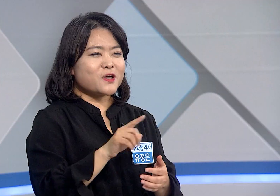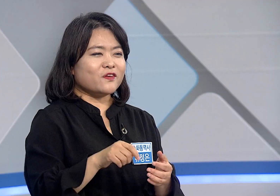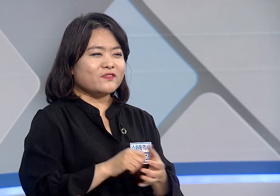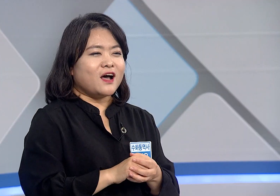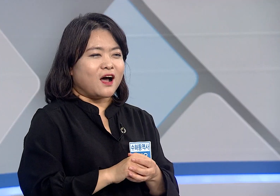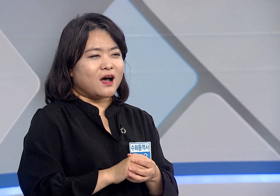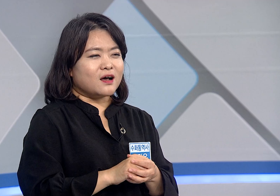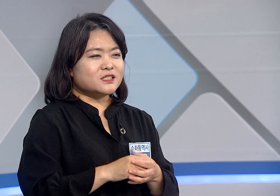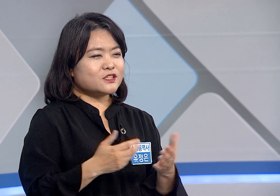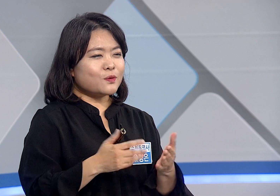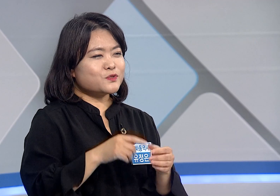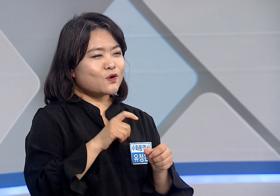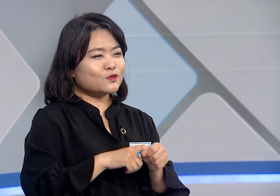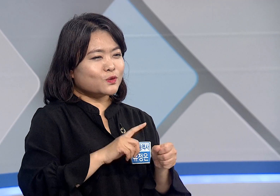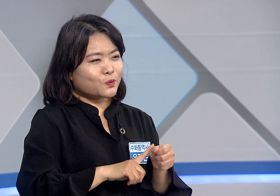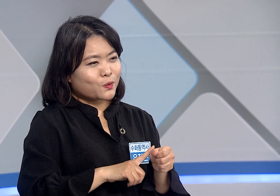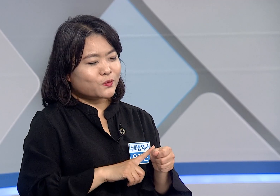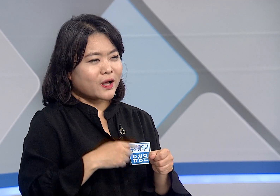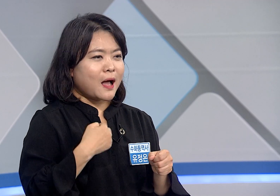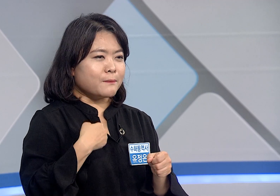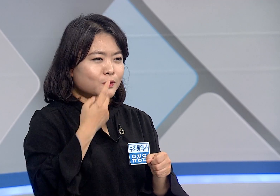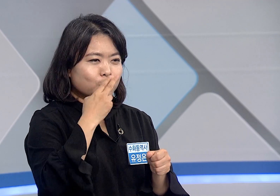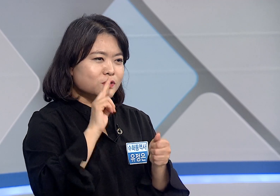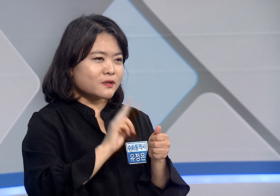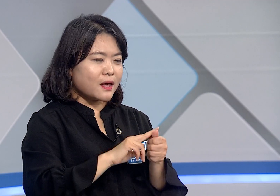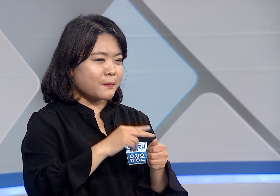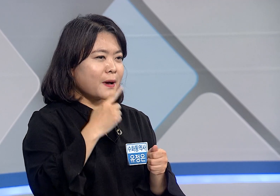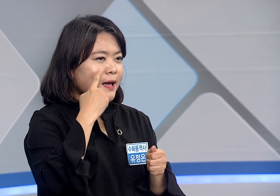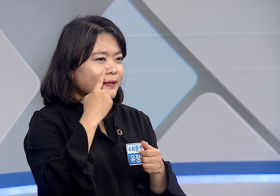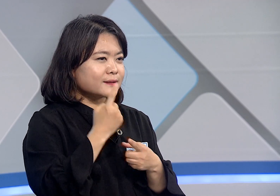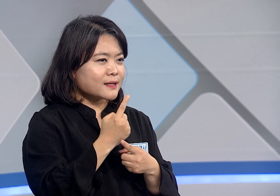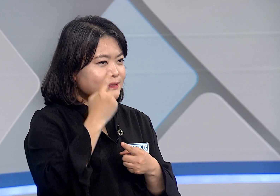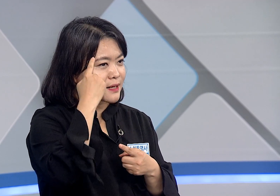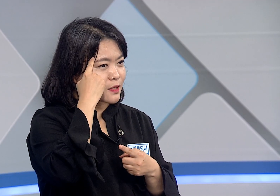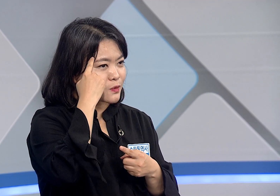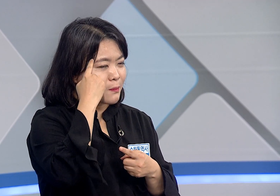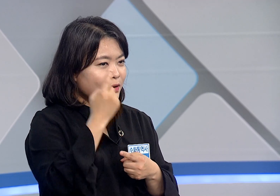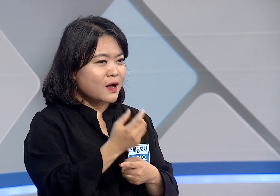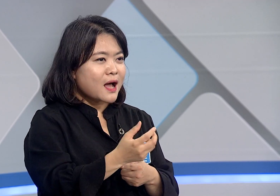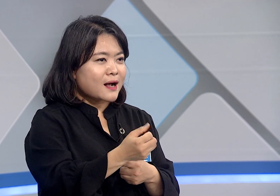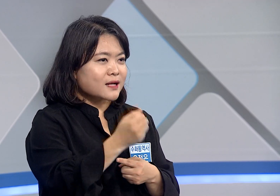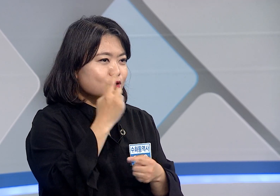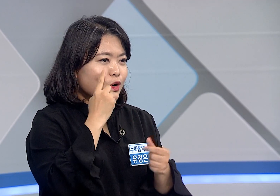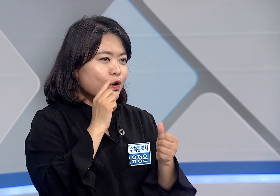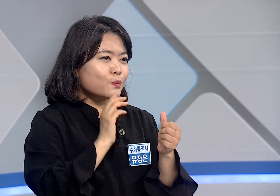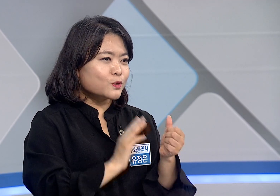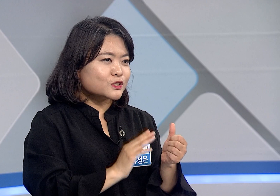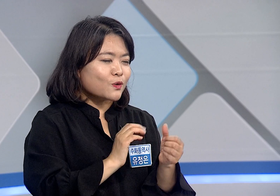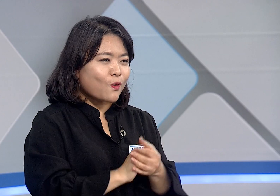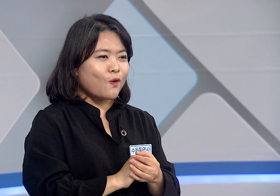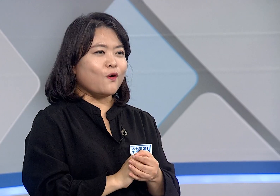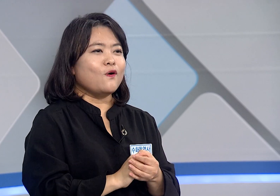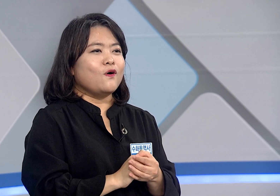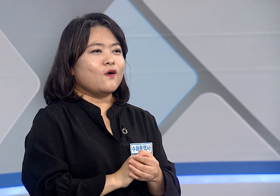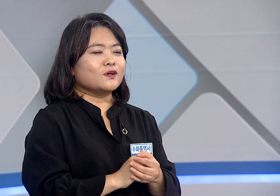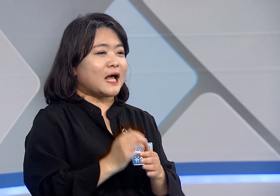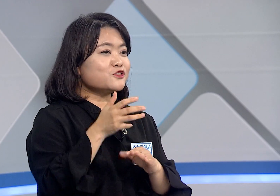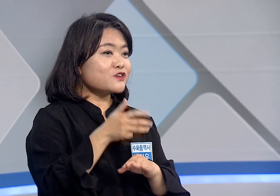그러면 직업적으로도 내가 한번 도전해 봐야겠다는 생각도 한번 가져보시고